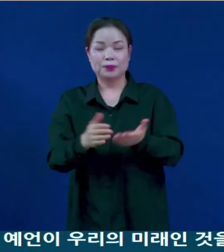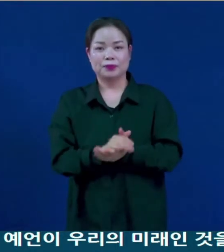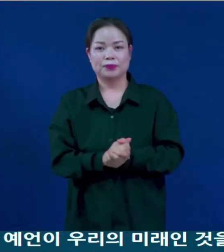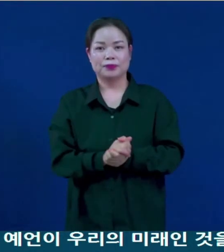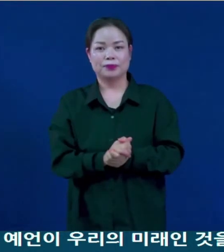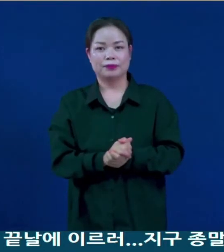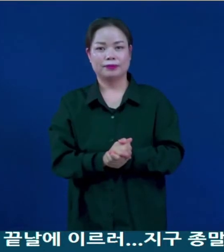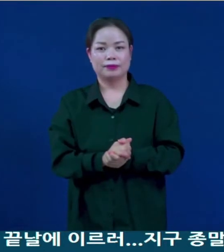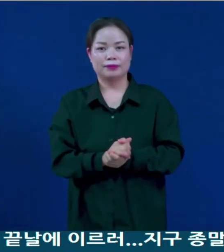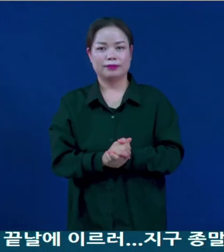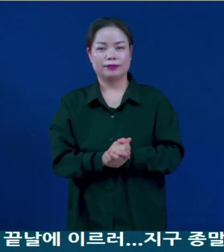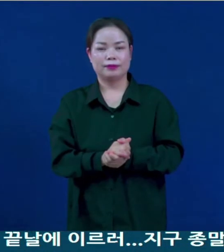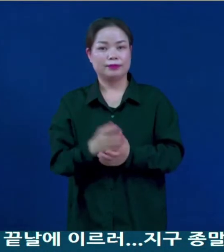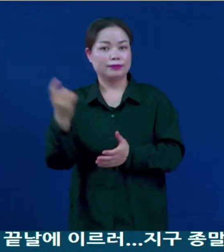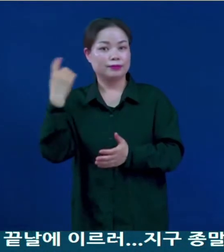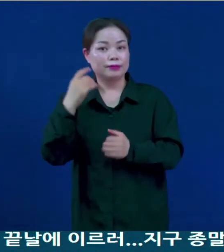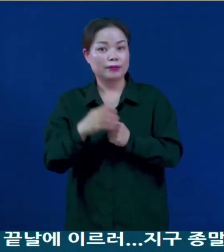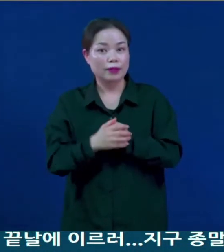한번 들어보십시오.